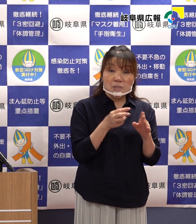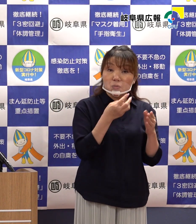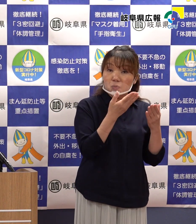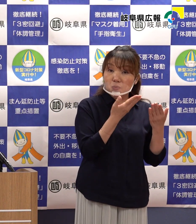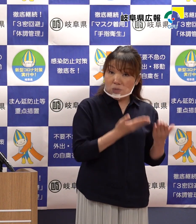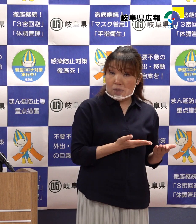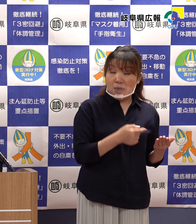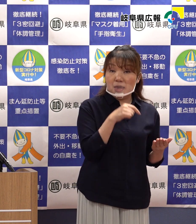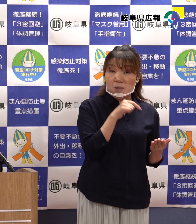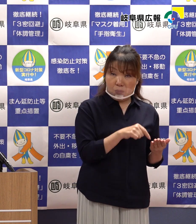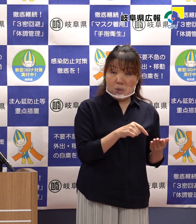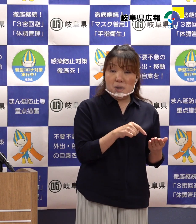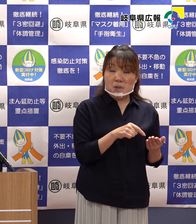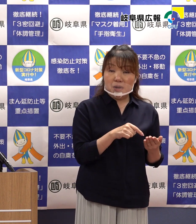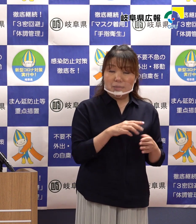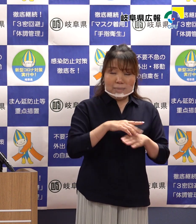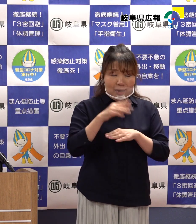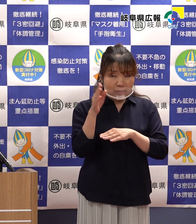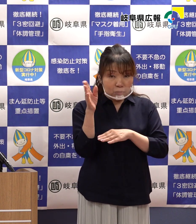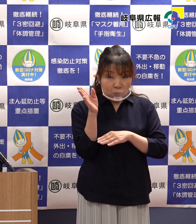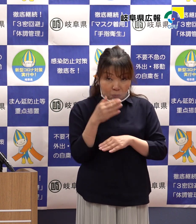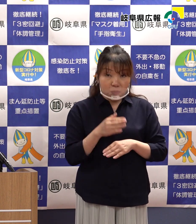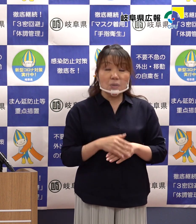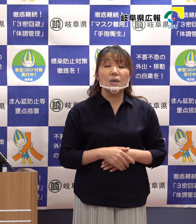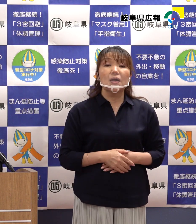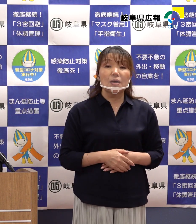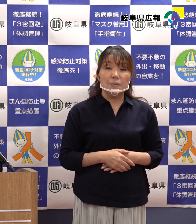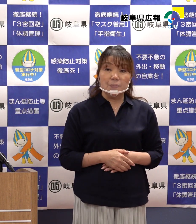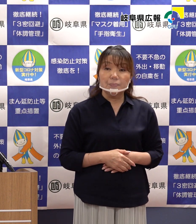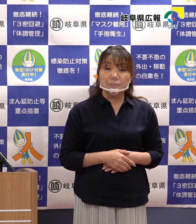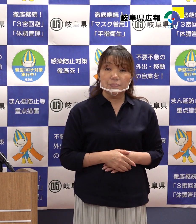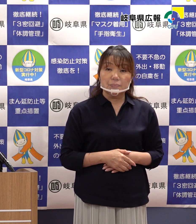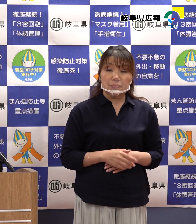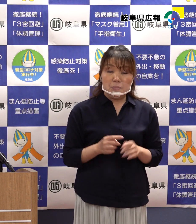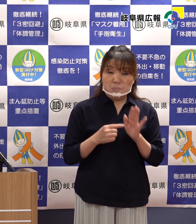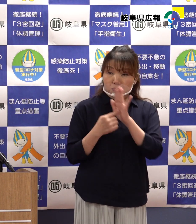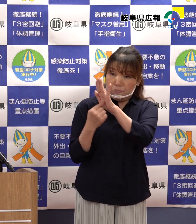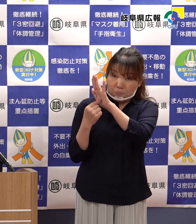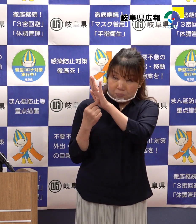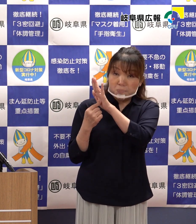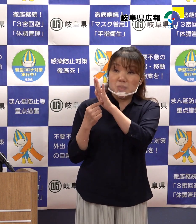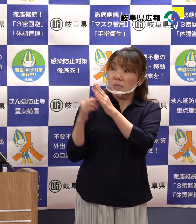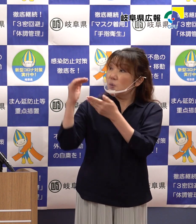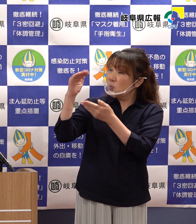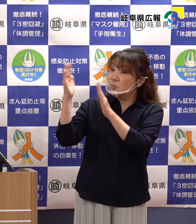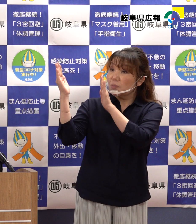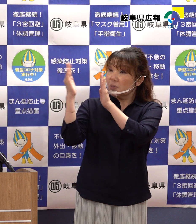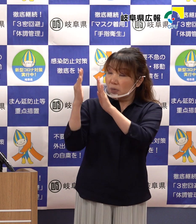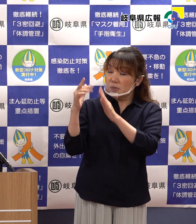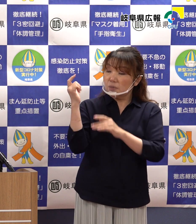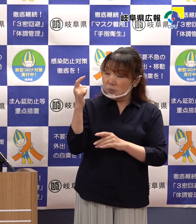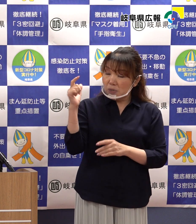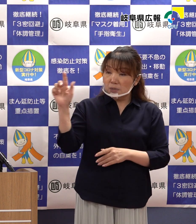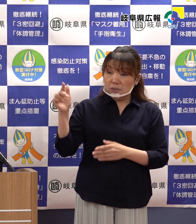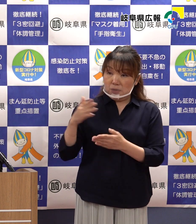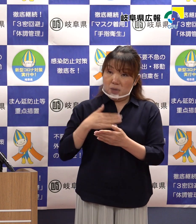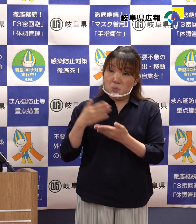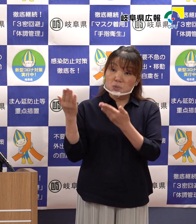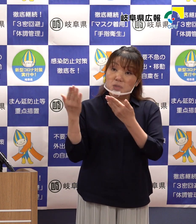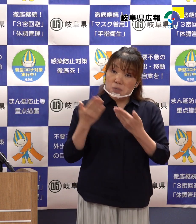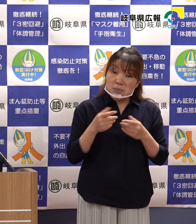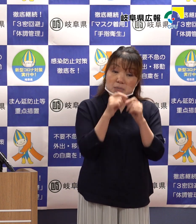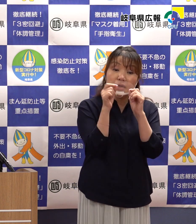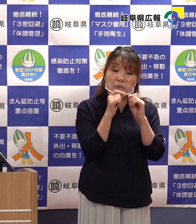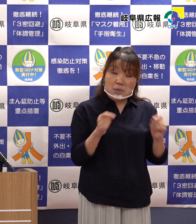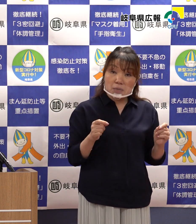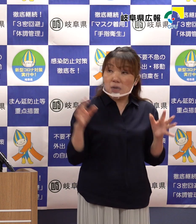がその当初から主張してきたことについてしっかりと理解をしていただいた結果が、こういうこと